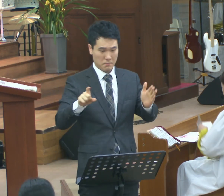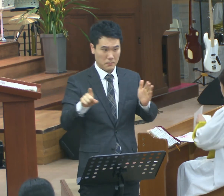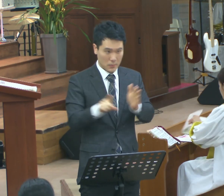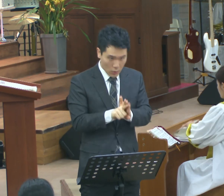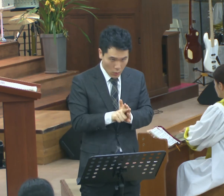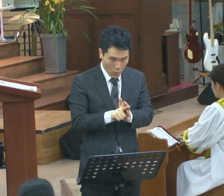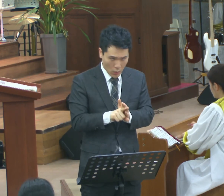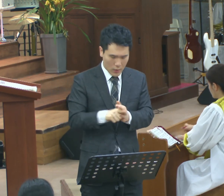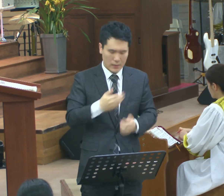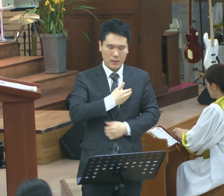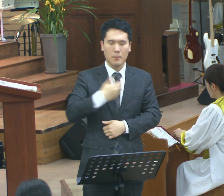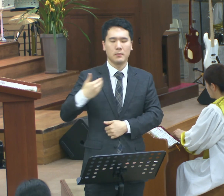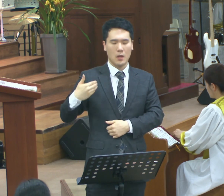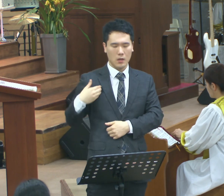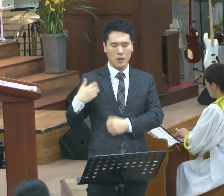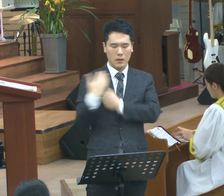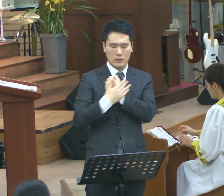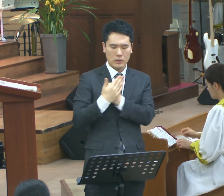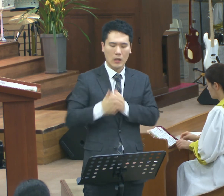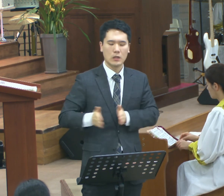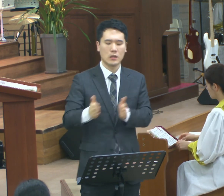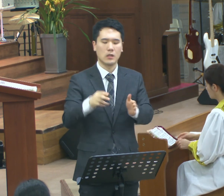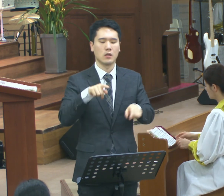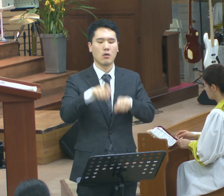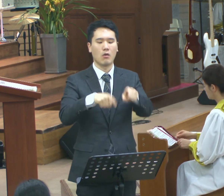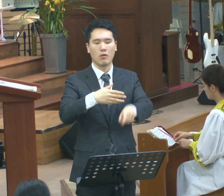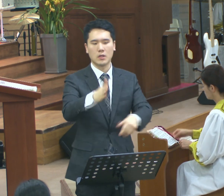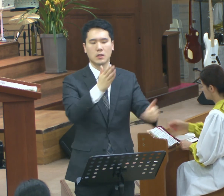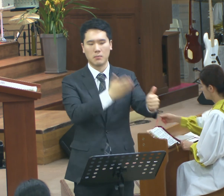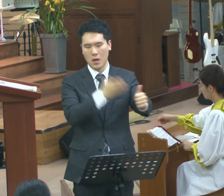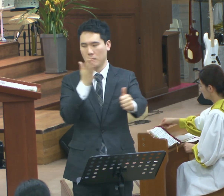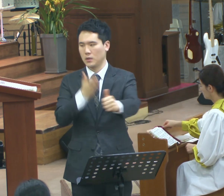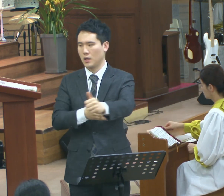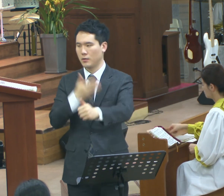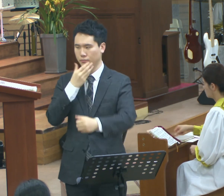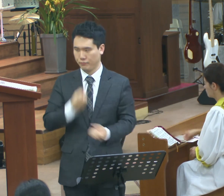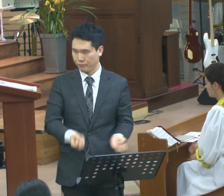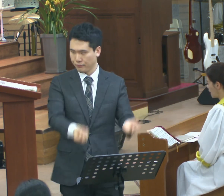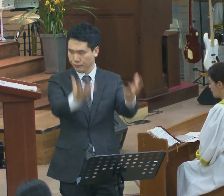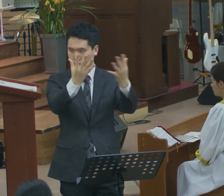담대하게 은혜의 길을 걸어갈 수 있는 성도들 되시기를 주의 이름으로 축원합니다.